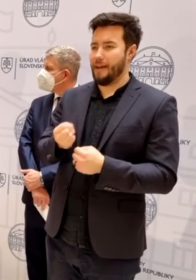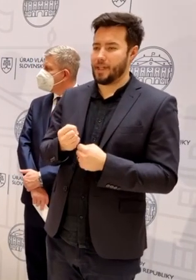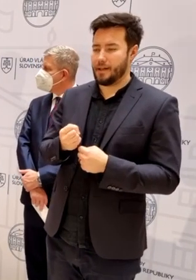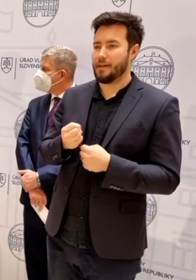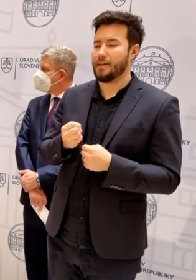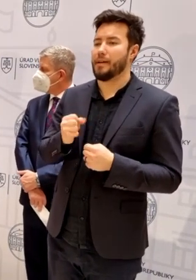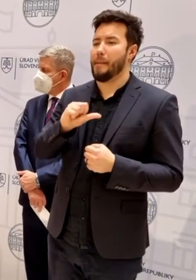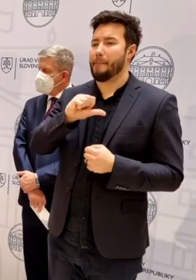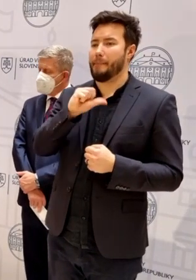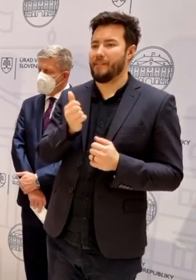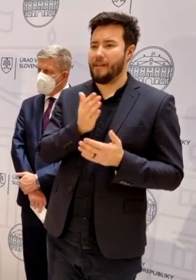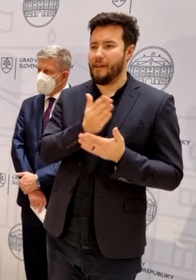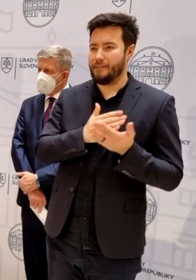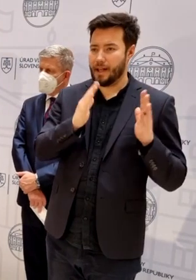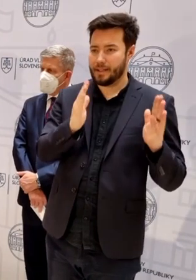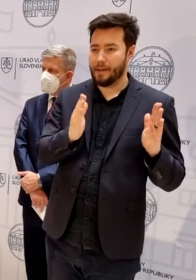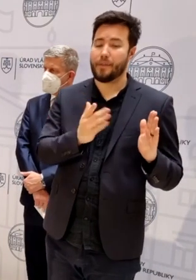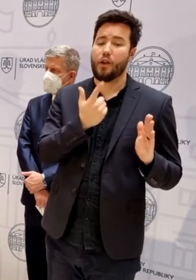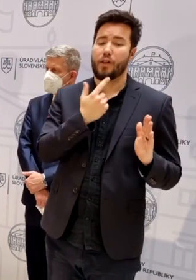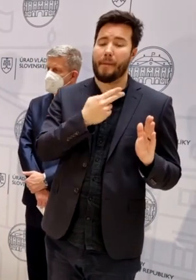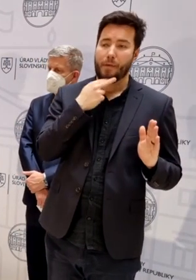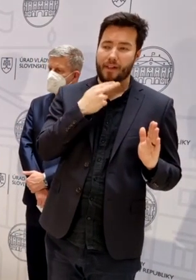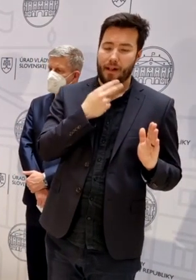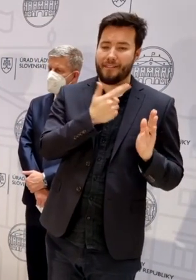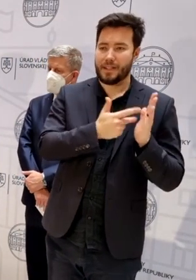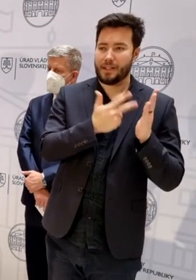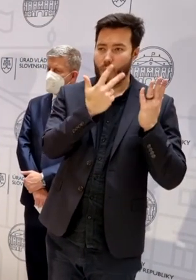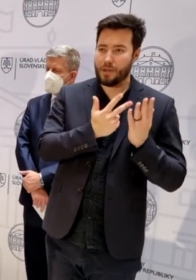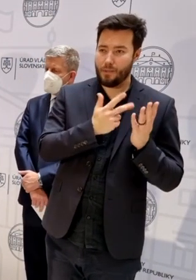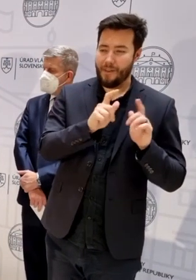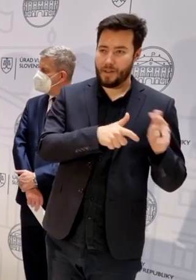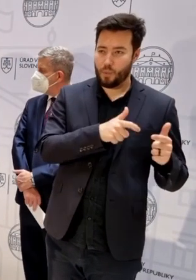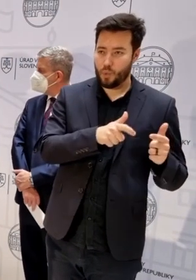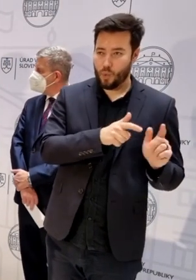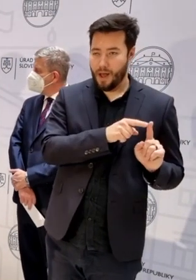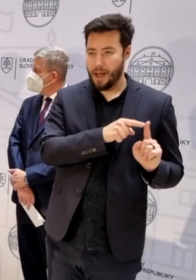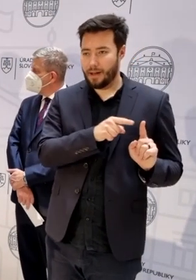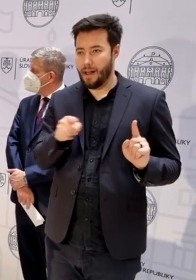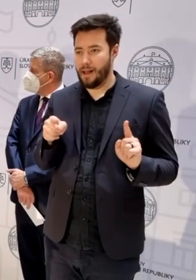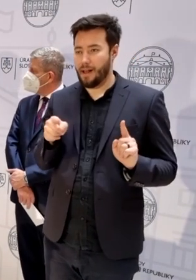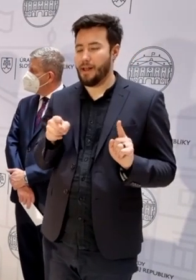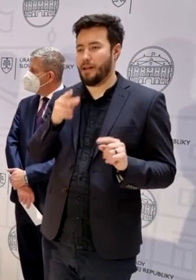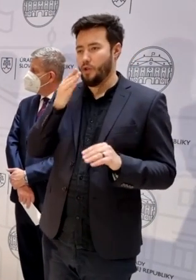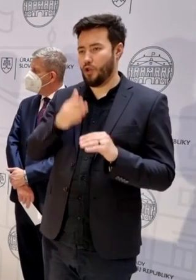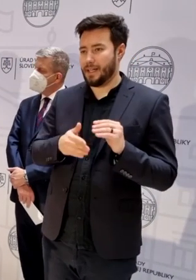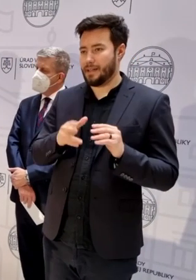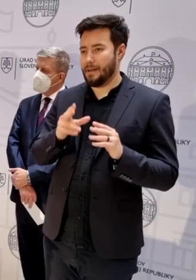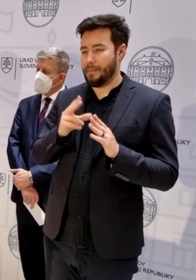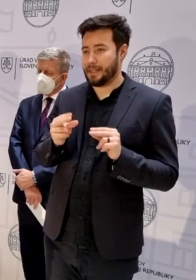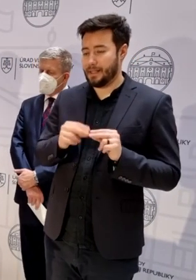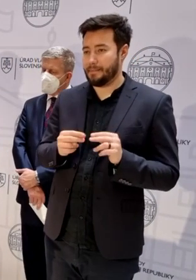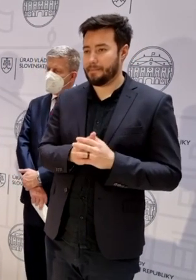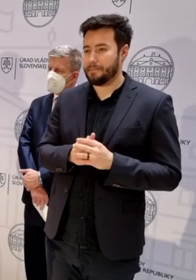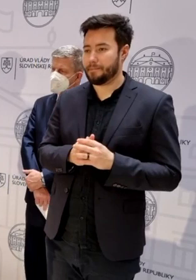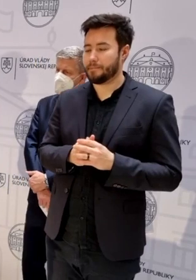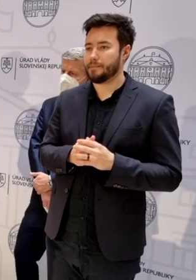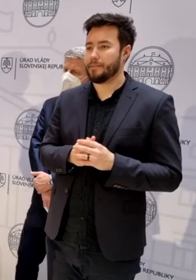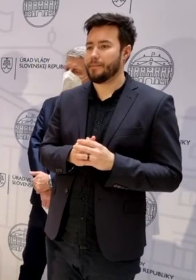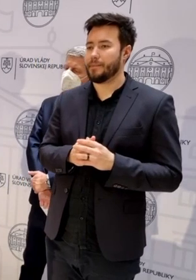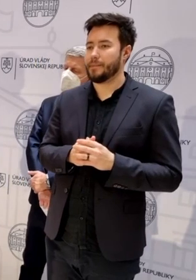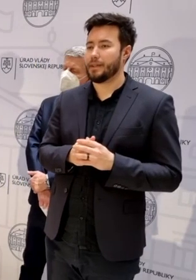navrhovaná od pondelka 28.2. Počas tejto prvej fázy by došlo ku